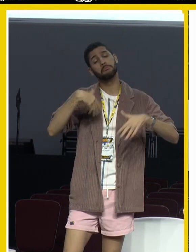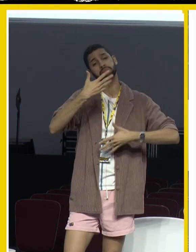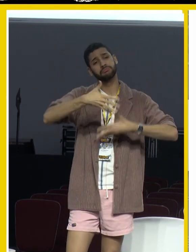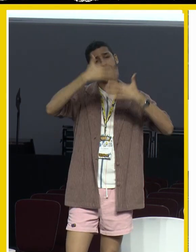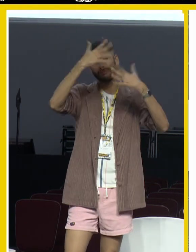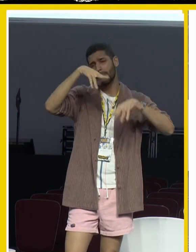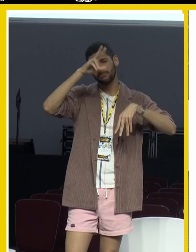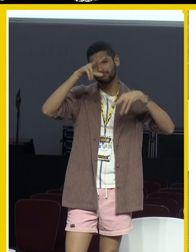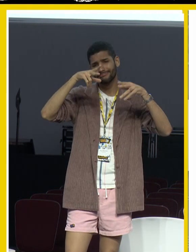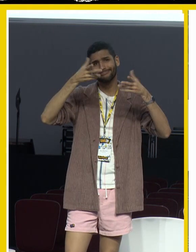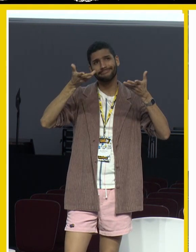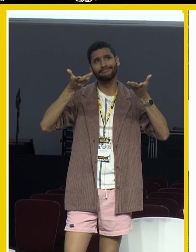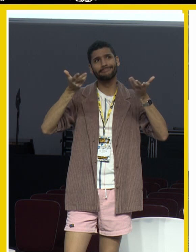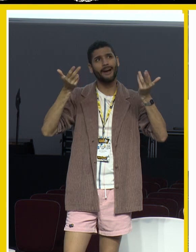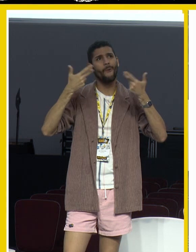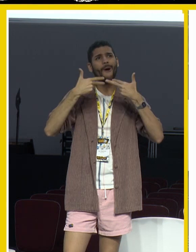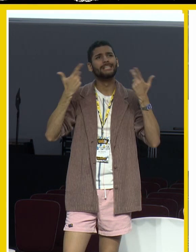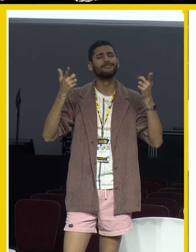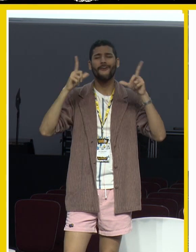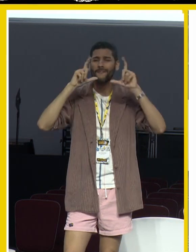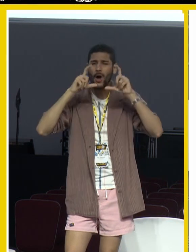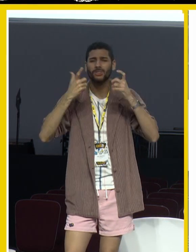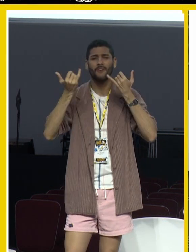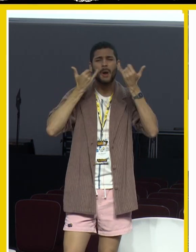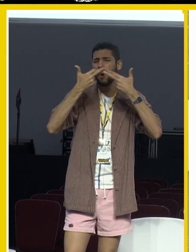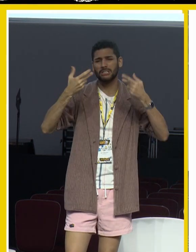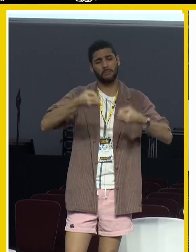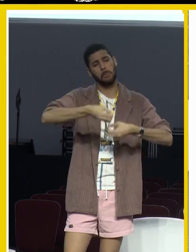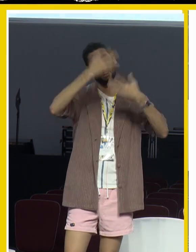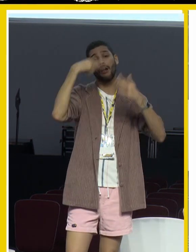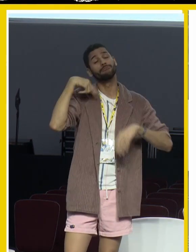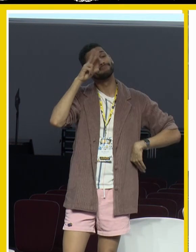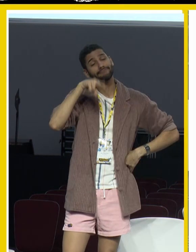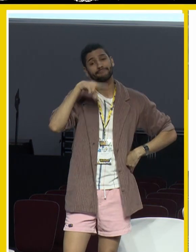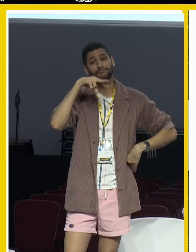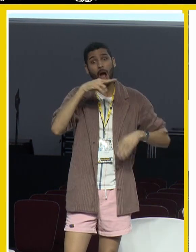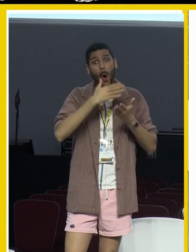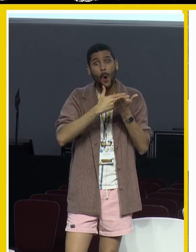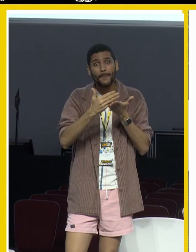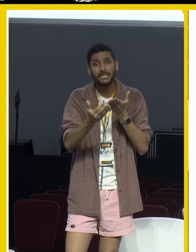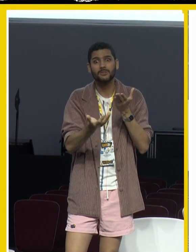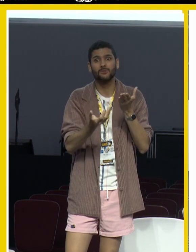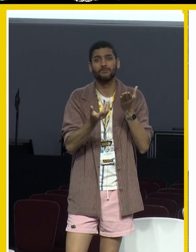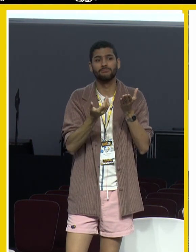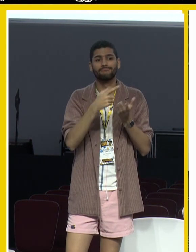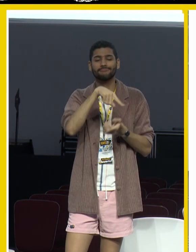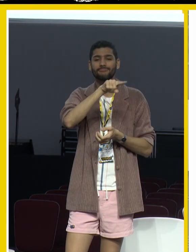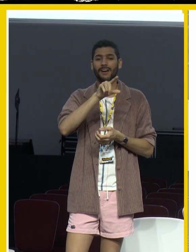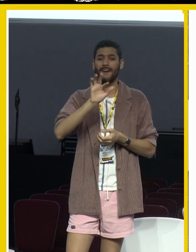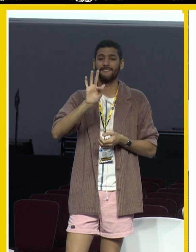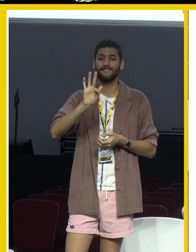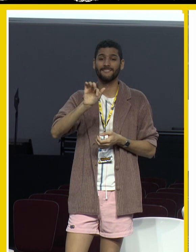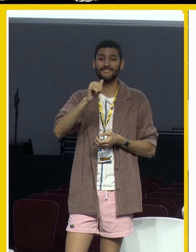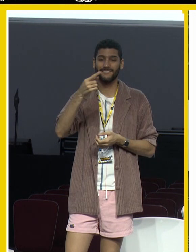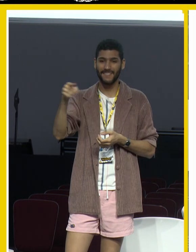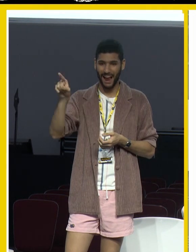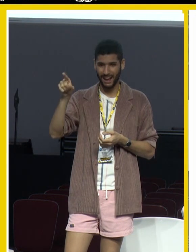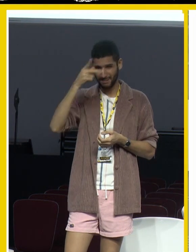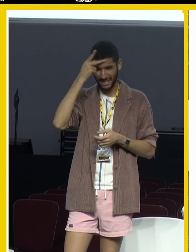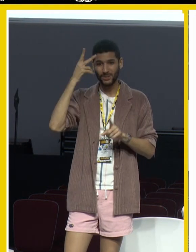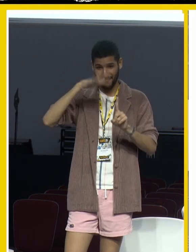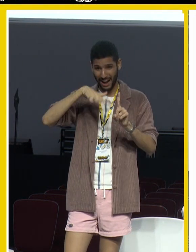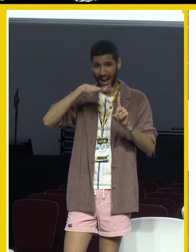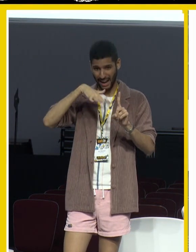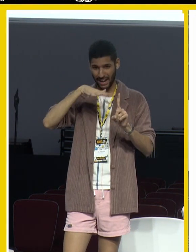aí eu comecei colocar coisas da minha vida fotos informações e aí teve depois